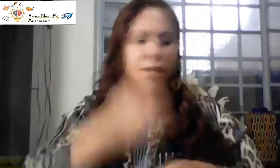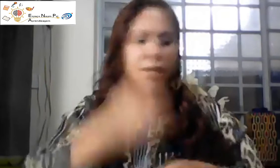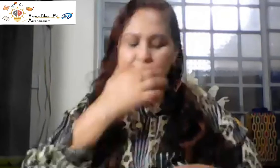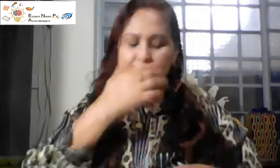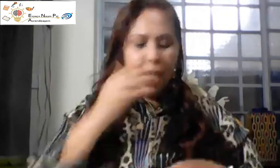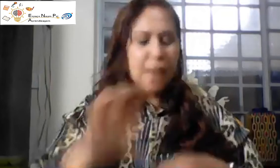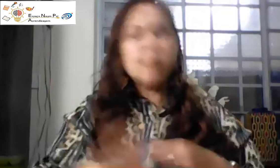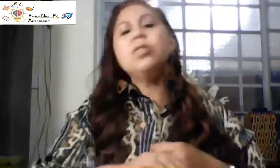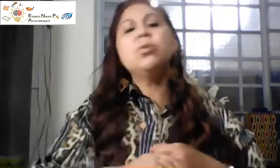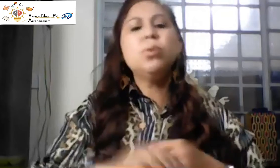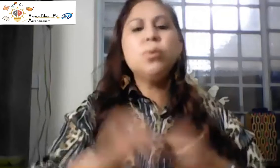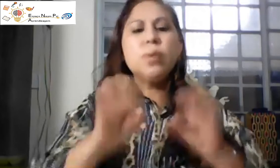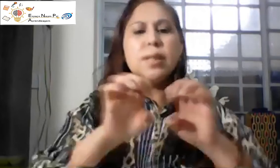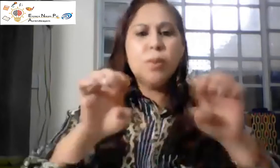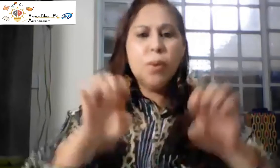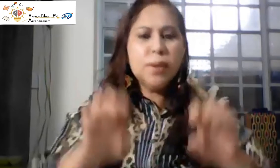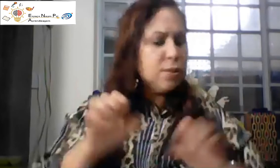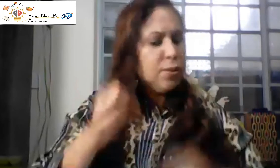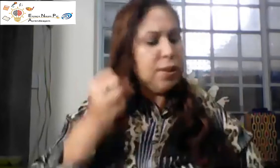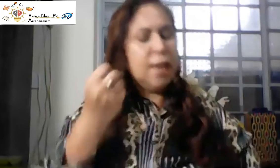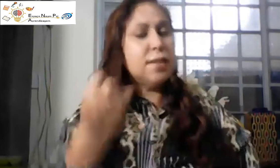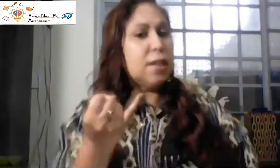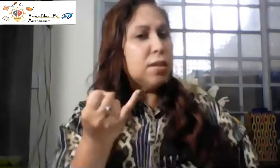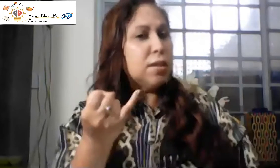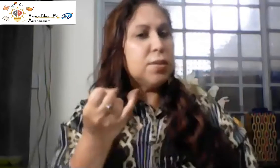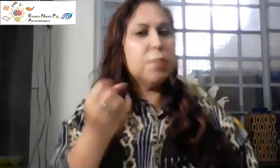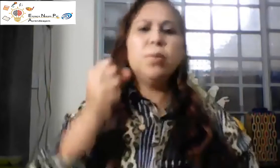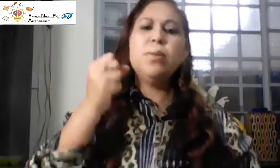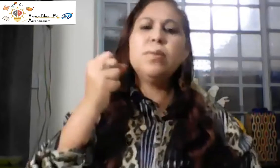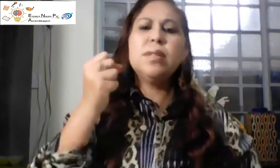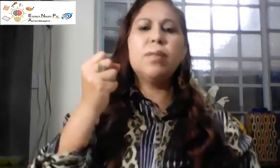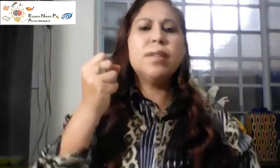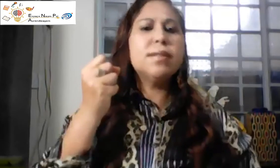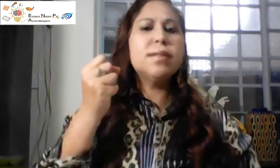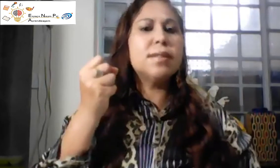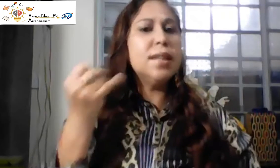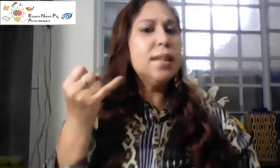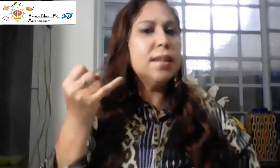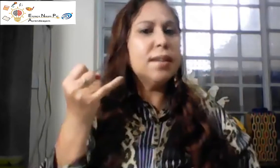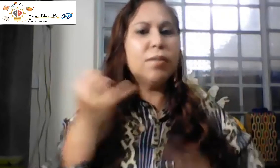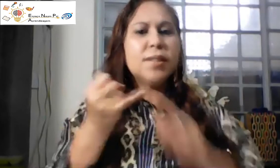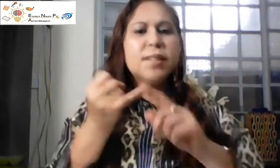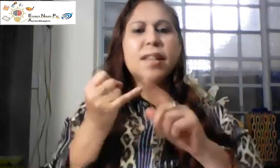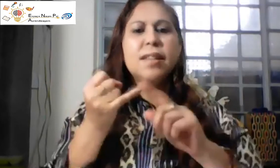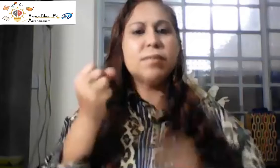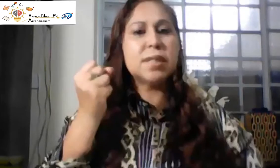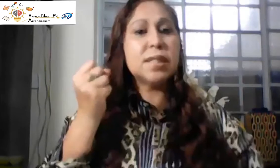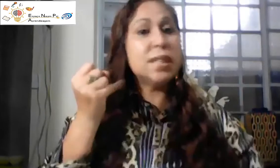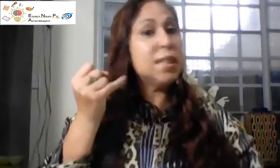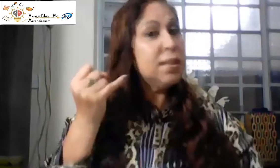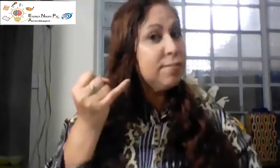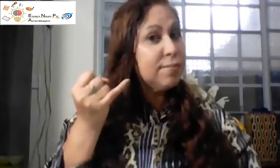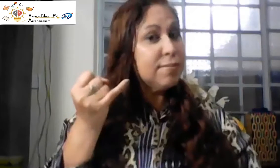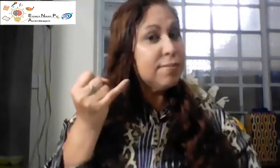Vamos ter as estruturas condicionais, que a gente usa muito o sinal de se, que é com esse